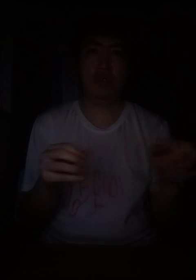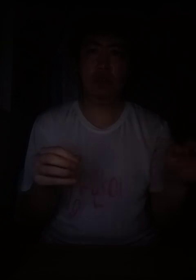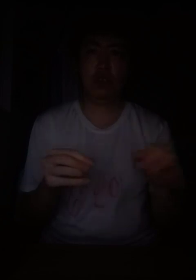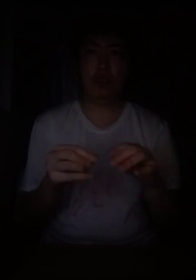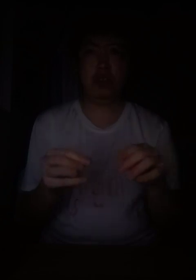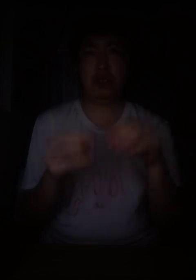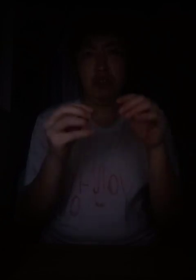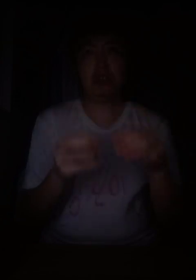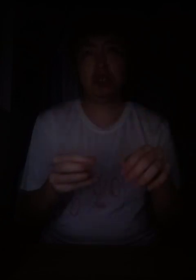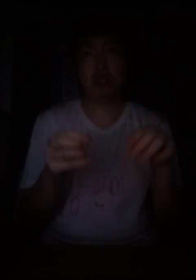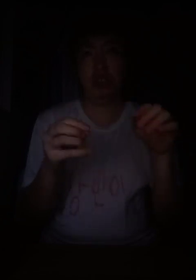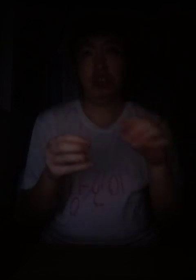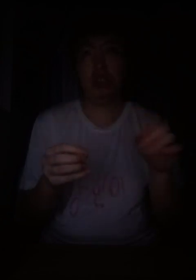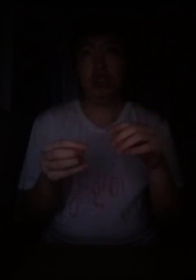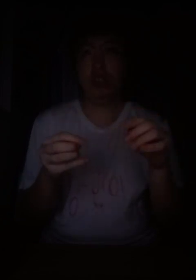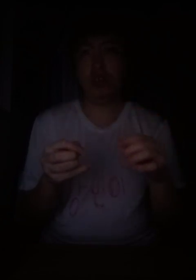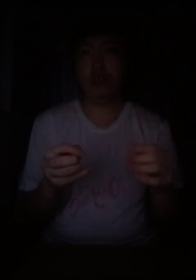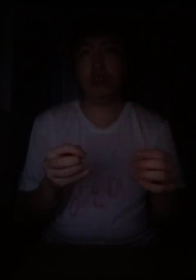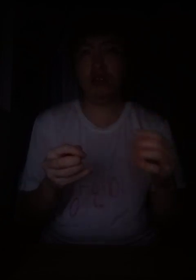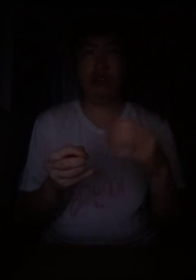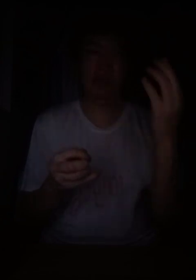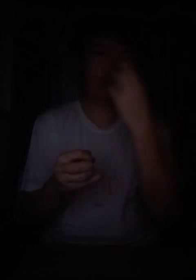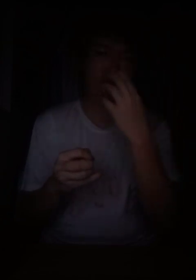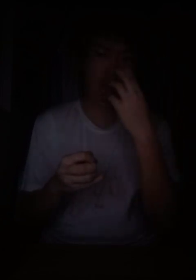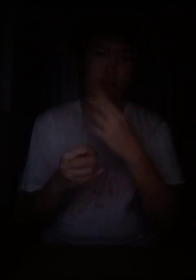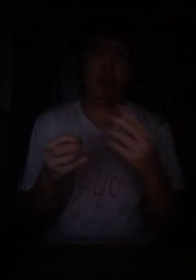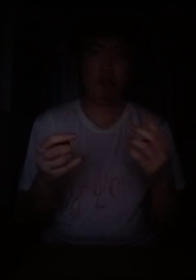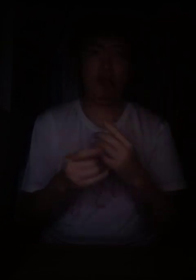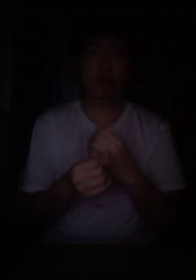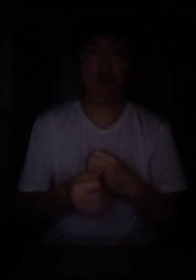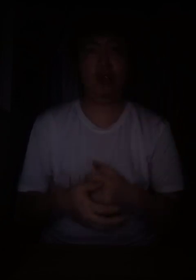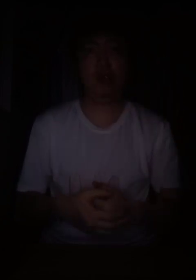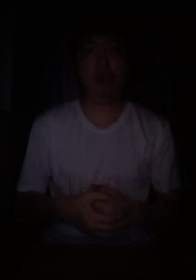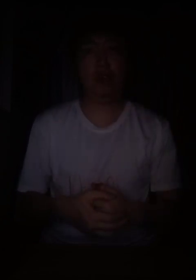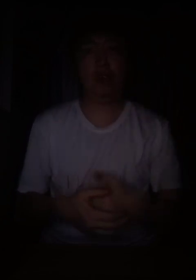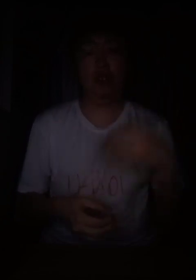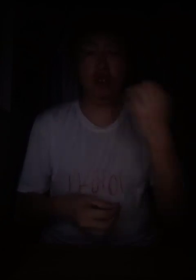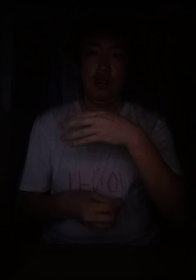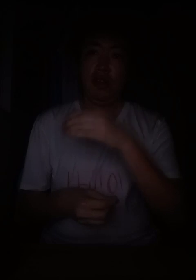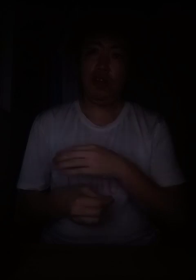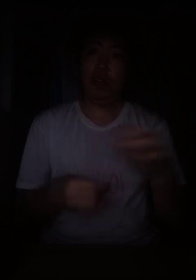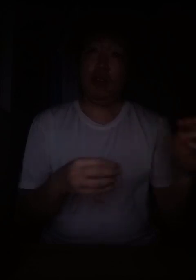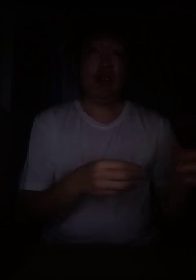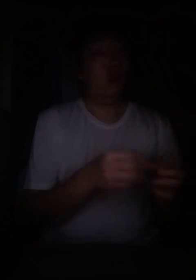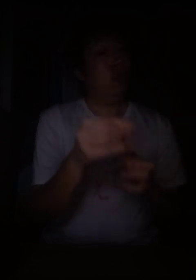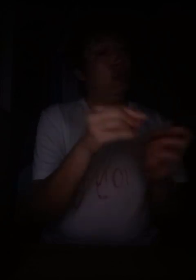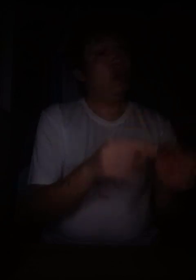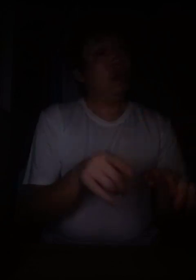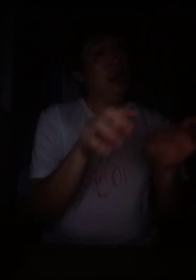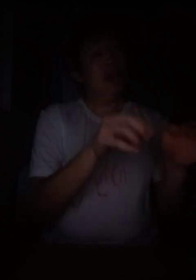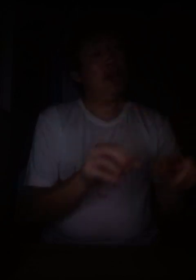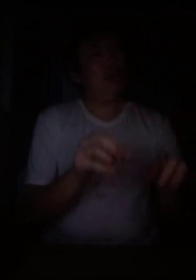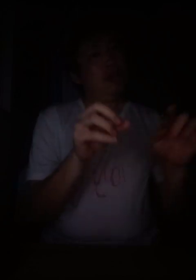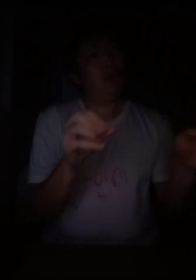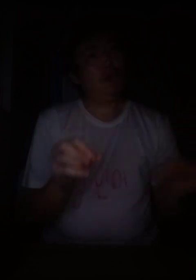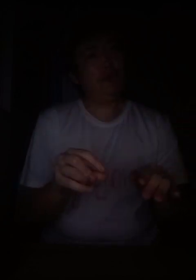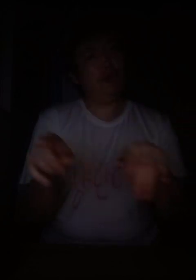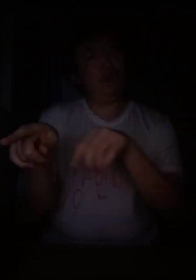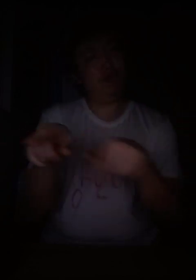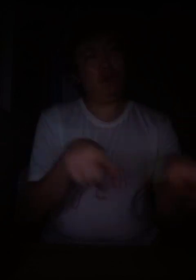엘리베이터를 끌어올려 숨진 남성을 수습했습니다. 소방당국은 이후에도 배수 차량을 동원해 지하 주차장에 물을 빼내며 수색